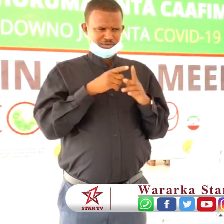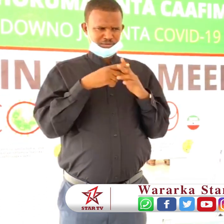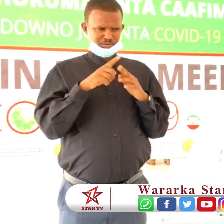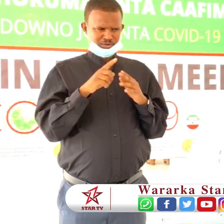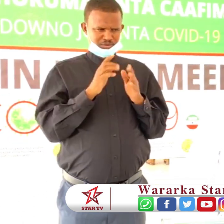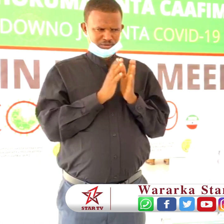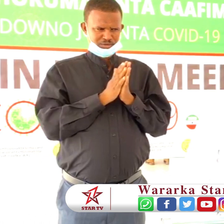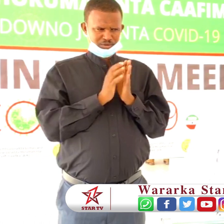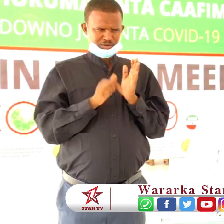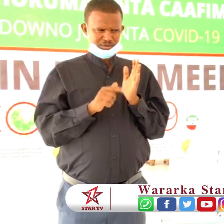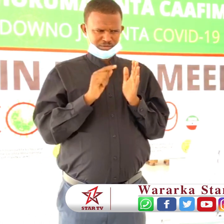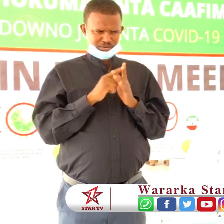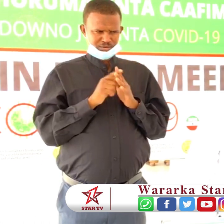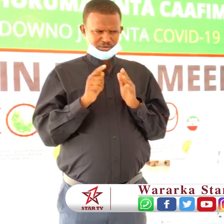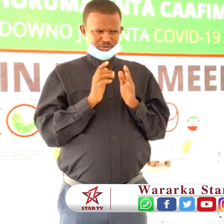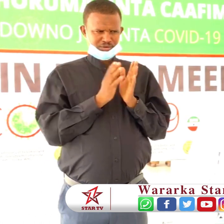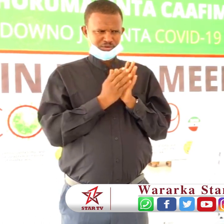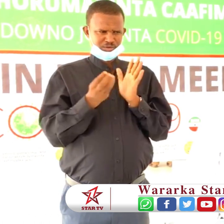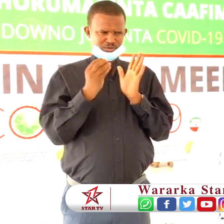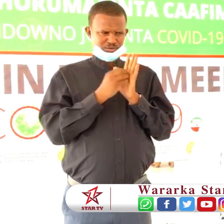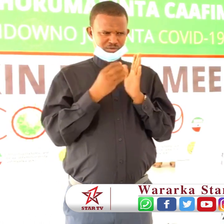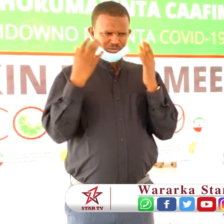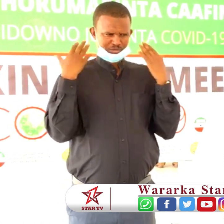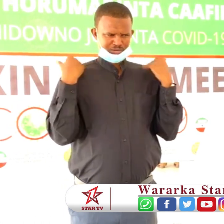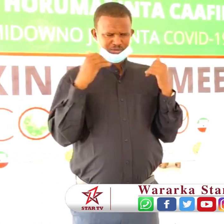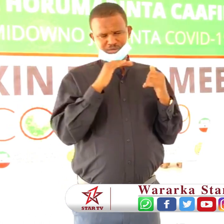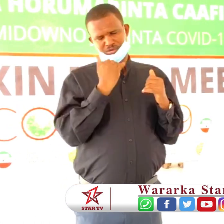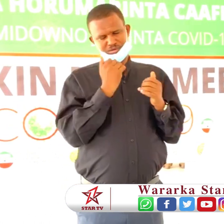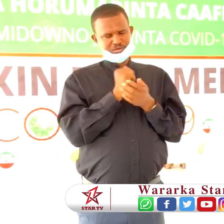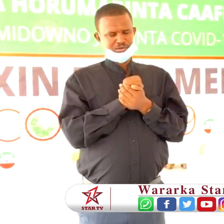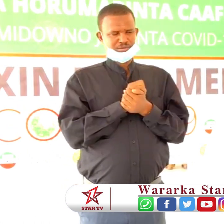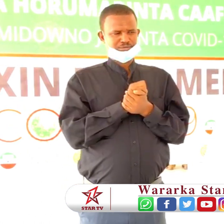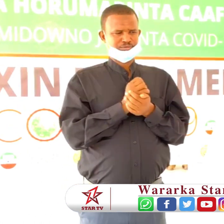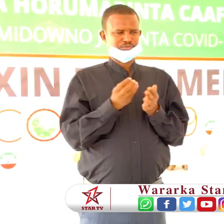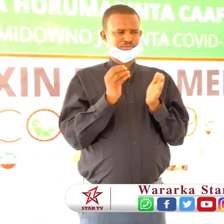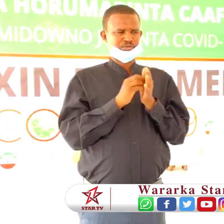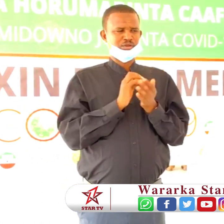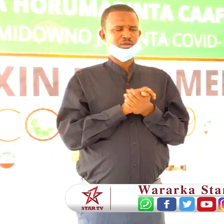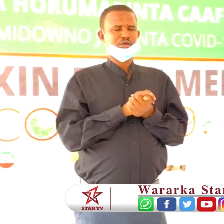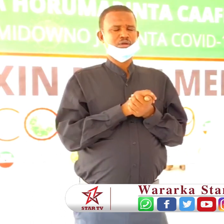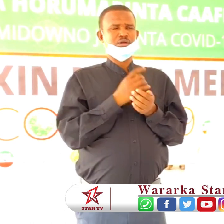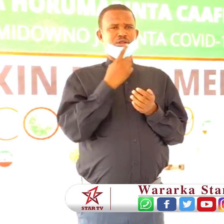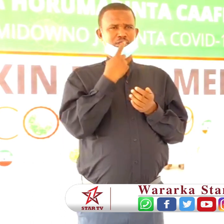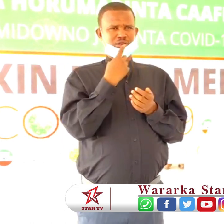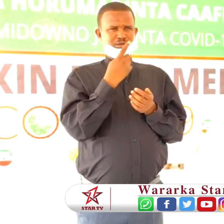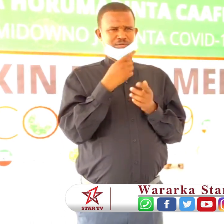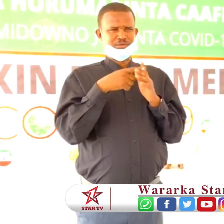uu haleelay ayaan iyadana ku darayaa waxa aan sheegayo. Haddaba aan ku bilaabo